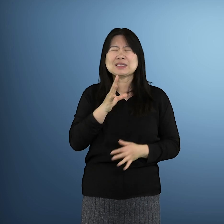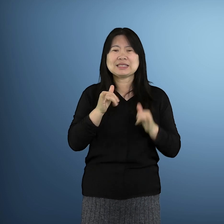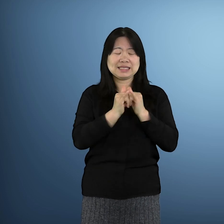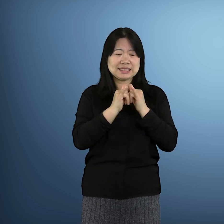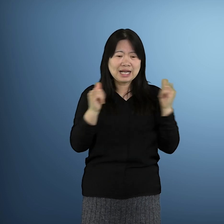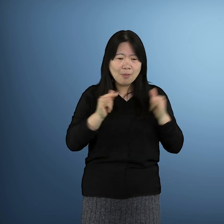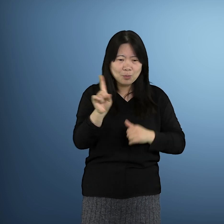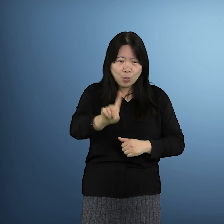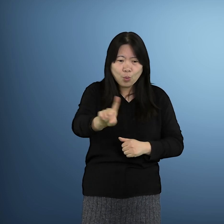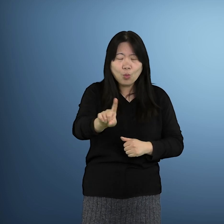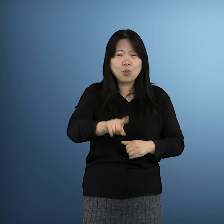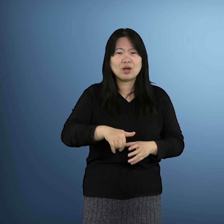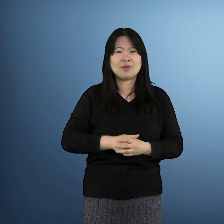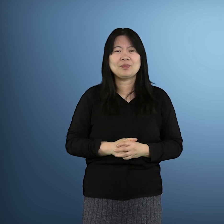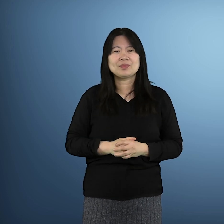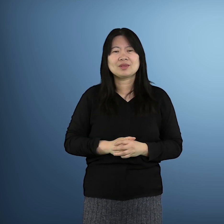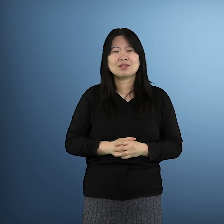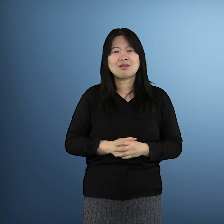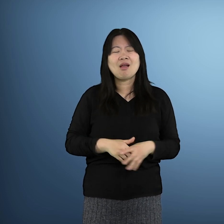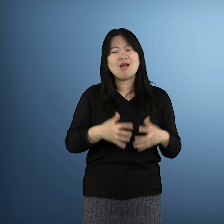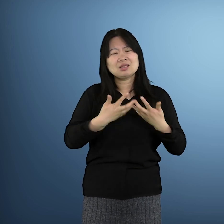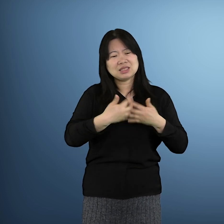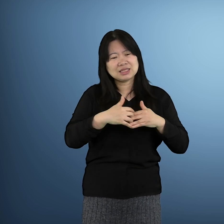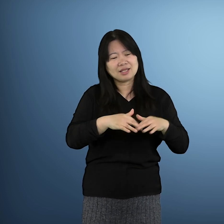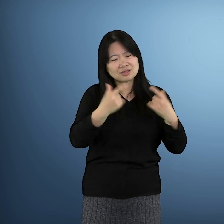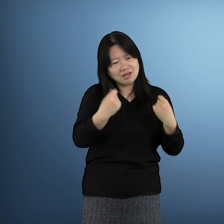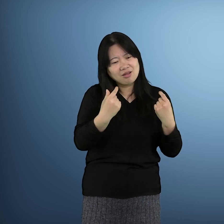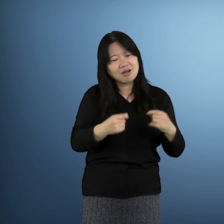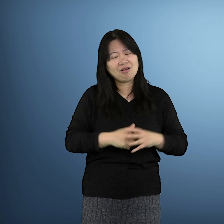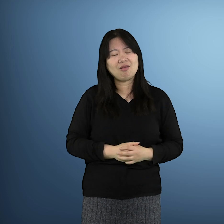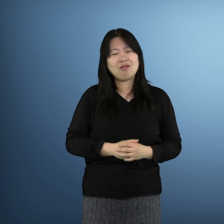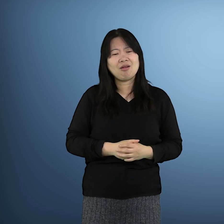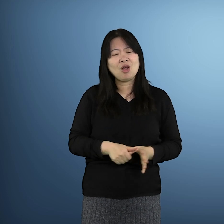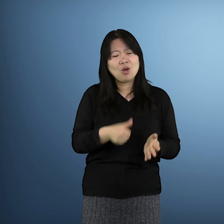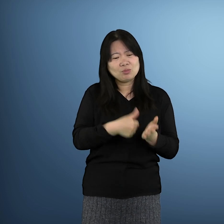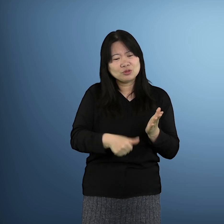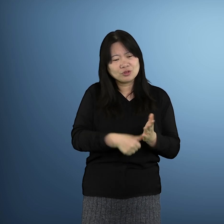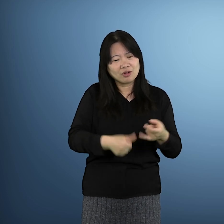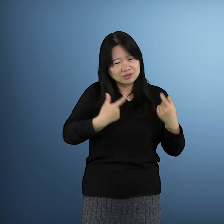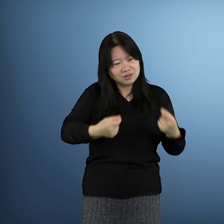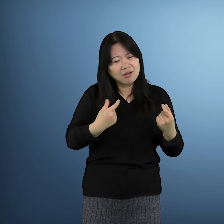인간은 기계가 되고 도구가 되고 수단이 되는 거죠.